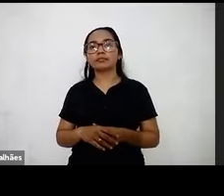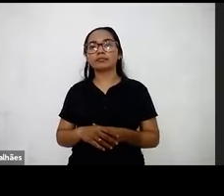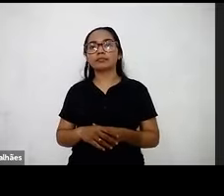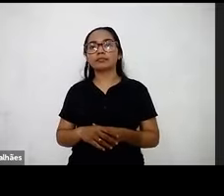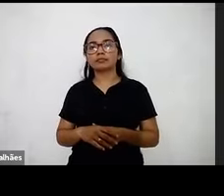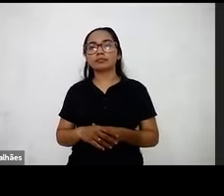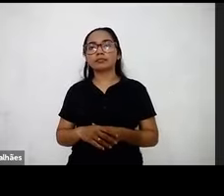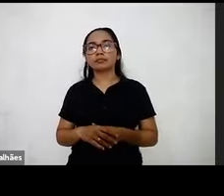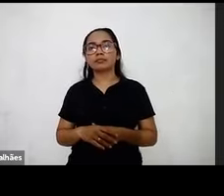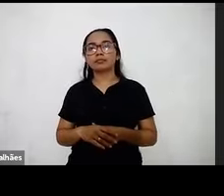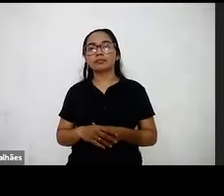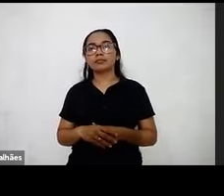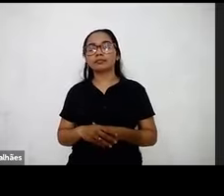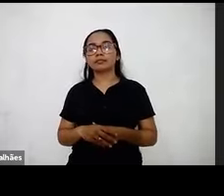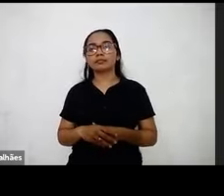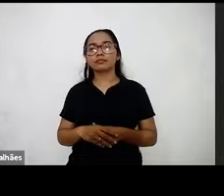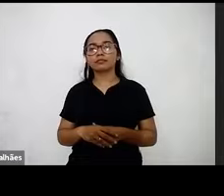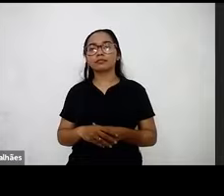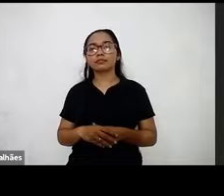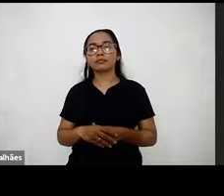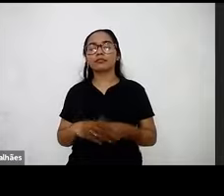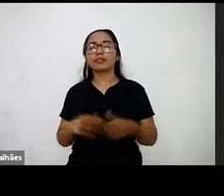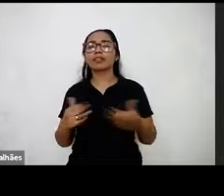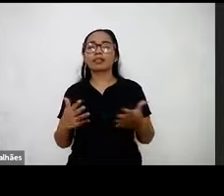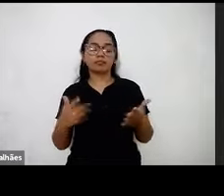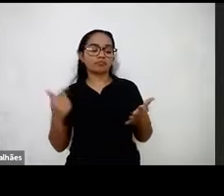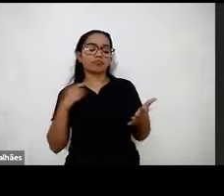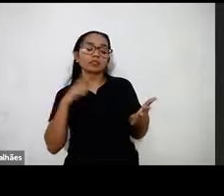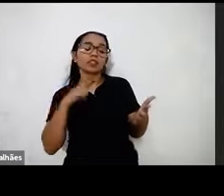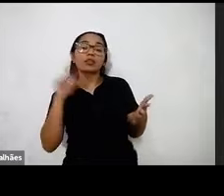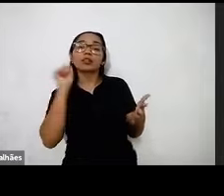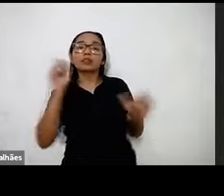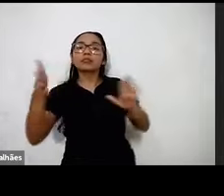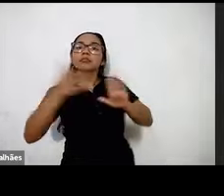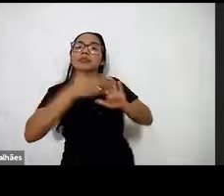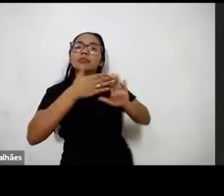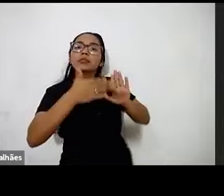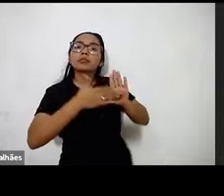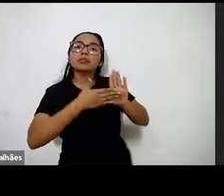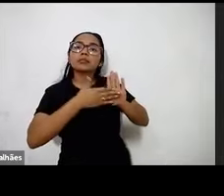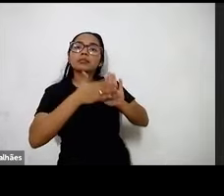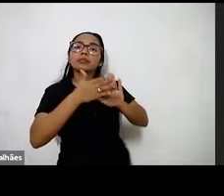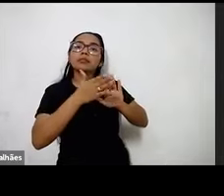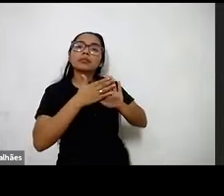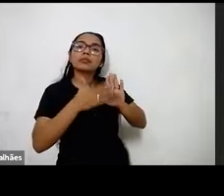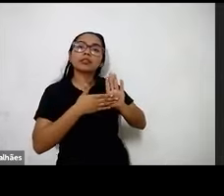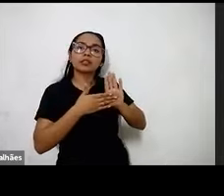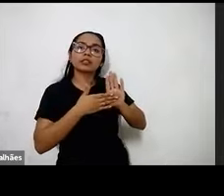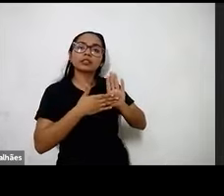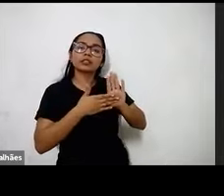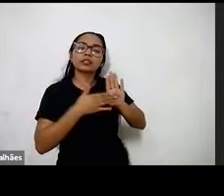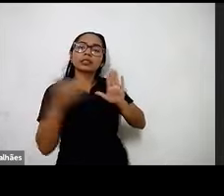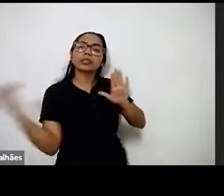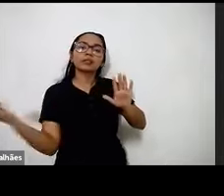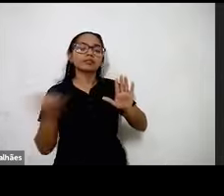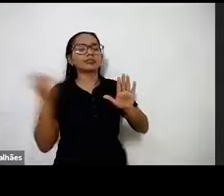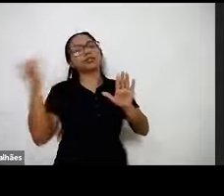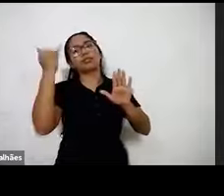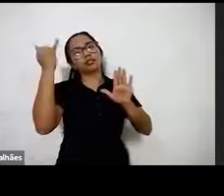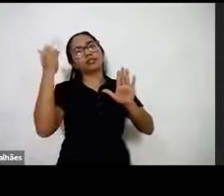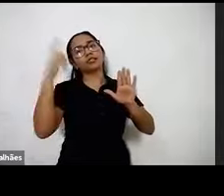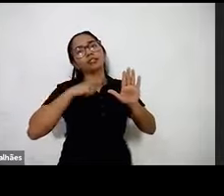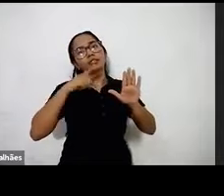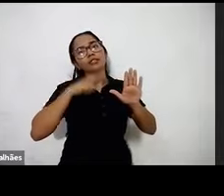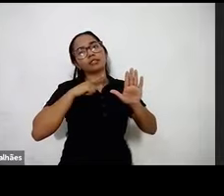uma proposta em relação à renda básica, é fundamental, assim, fundamental. Esse